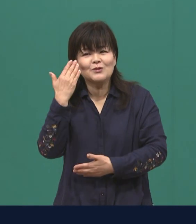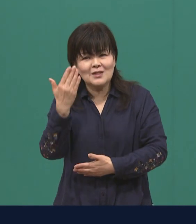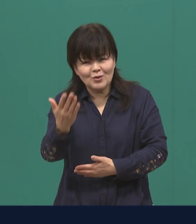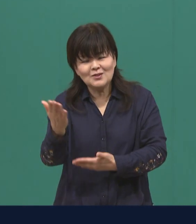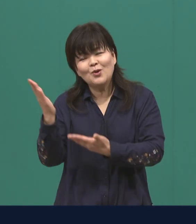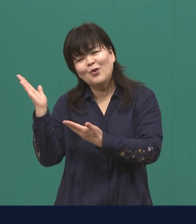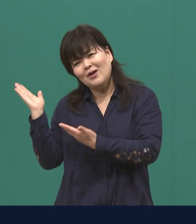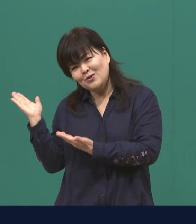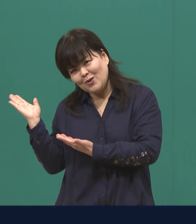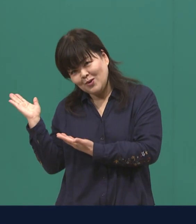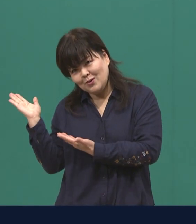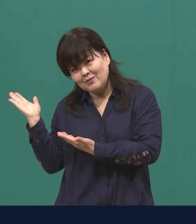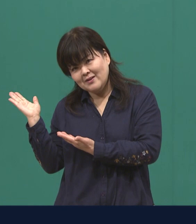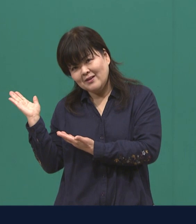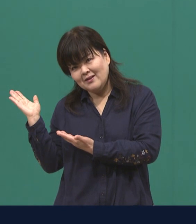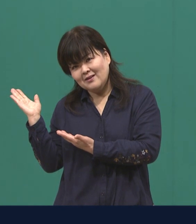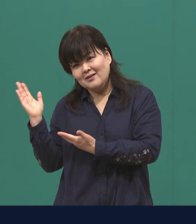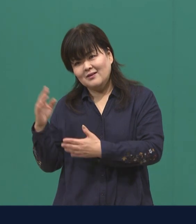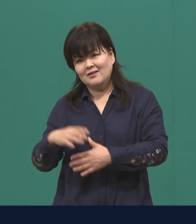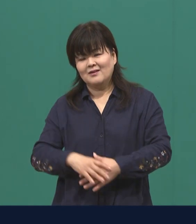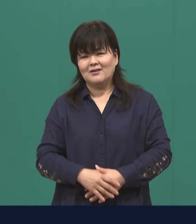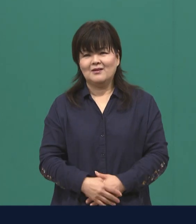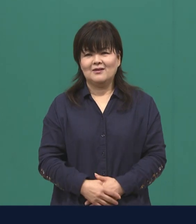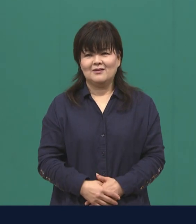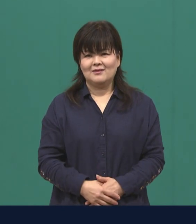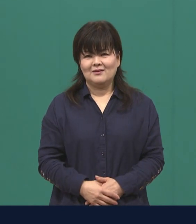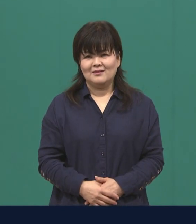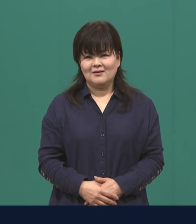お申し込みやお問い合わせはご覧のところまで。